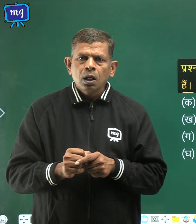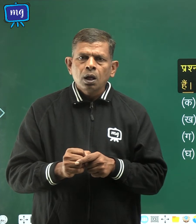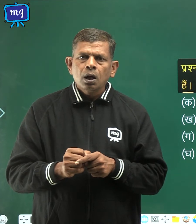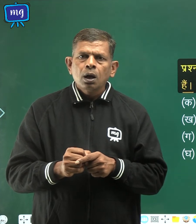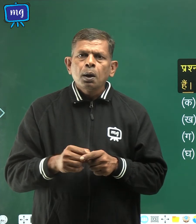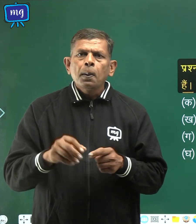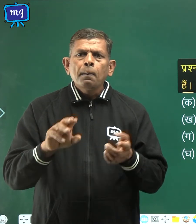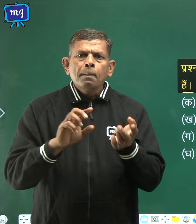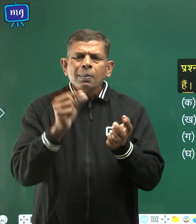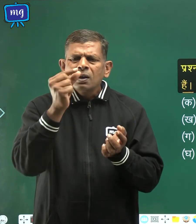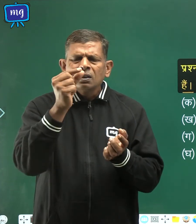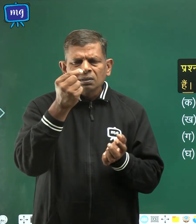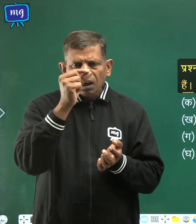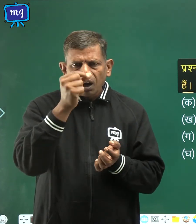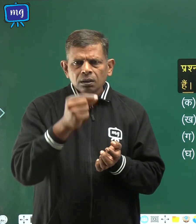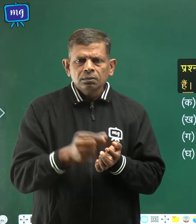मसूर,